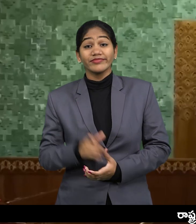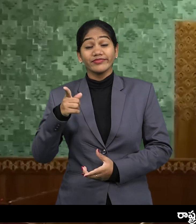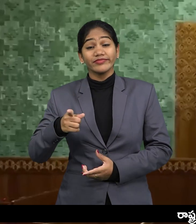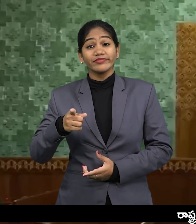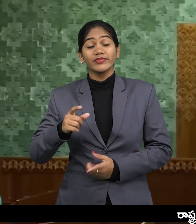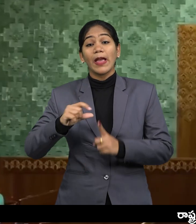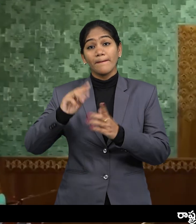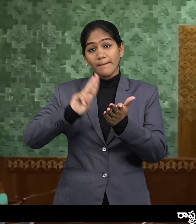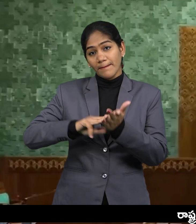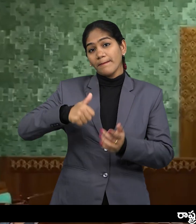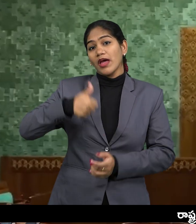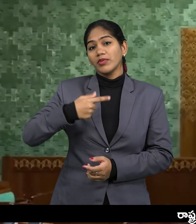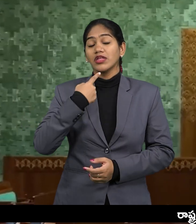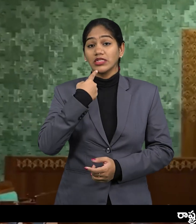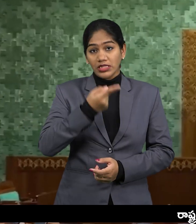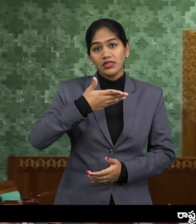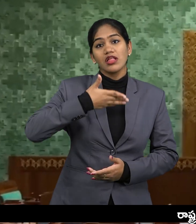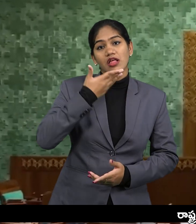రాష్ట్రపతి దాన్ని రద్దు చేయవచ్చు.